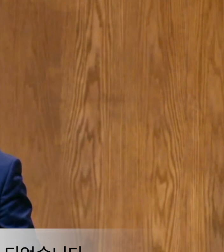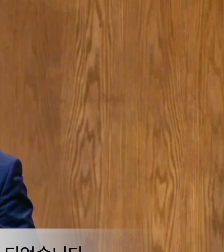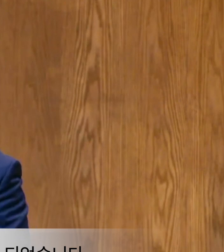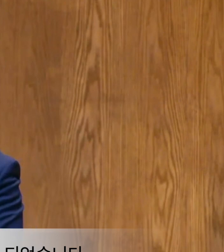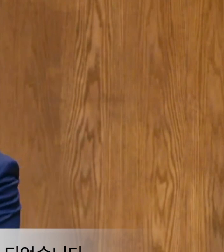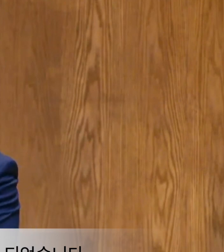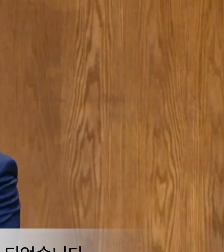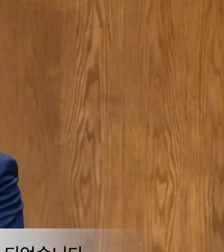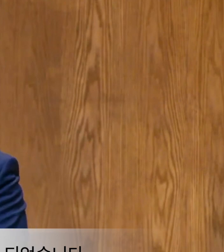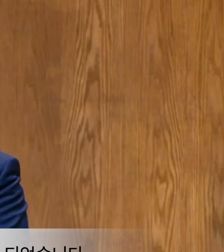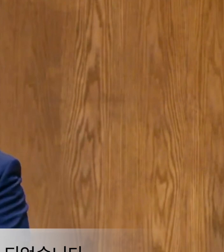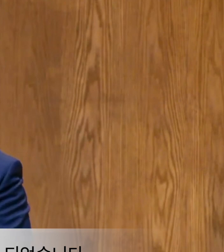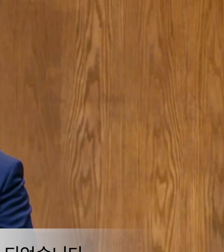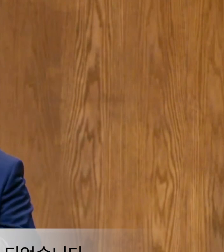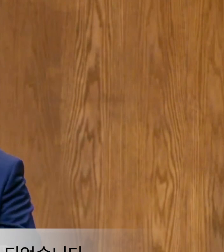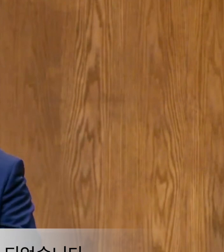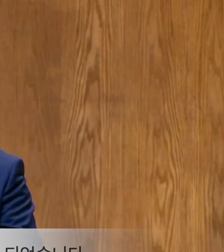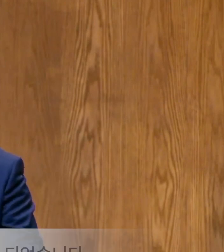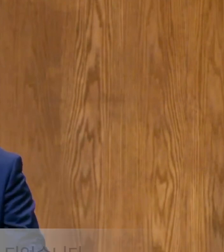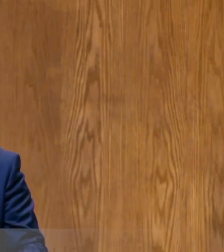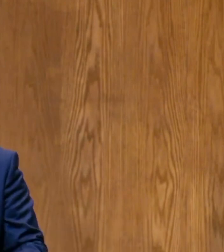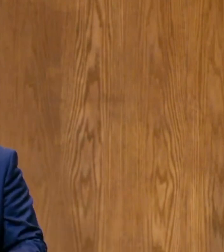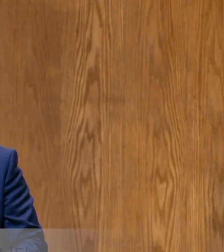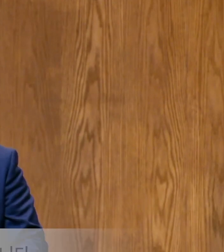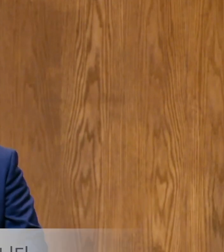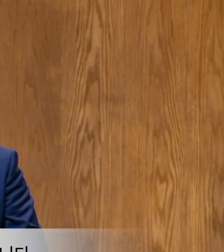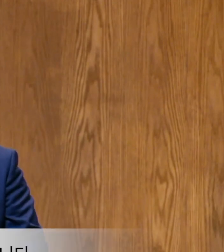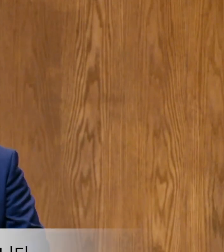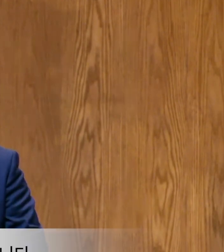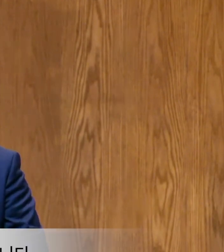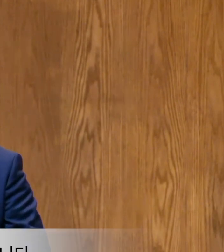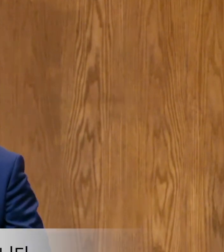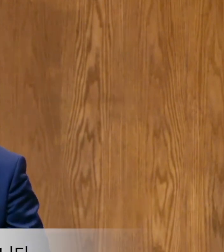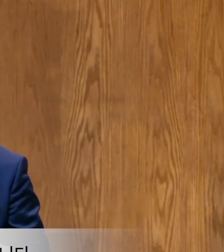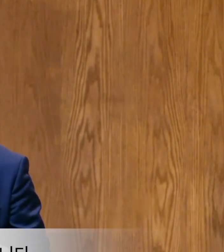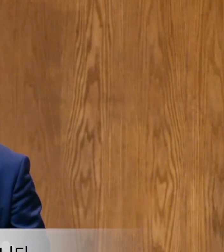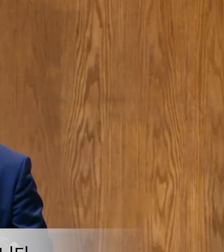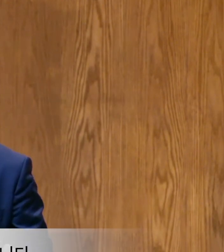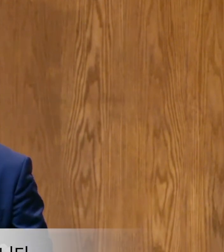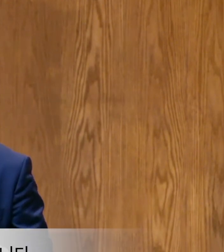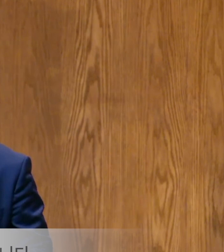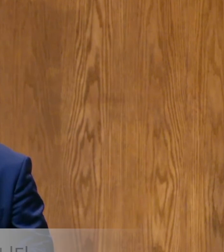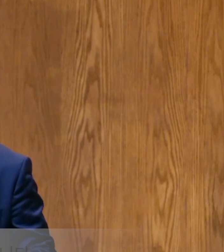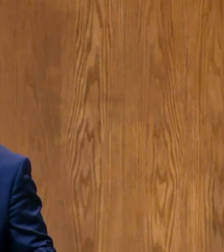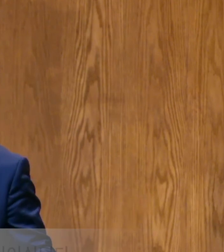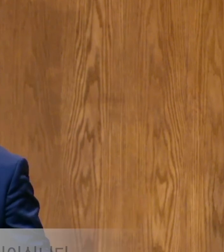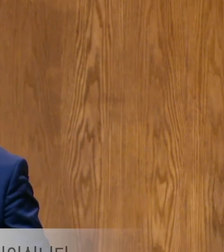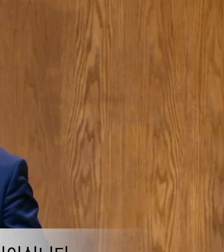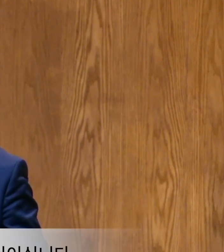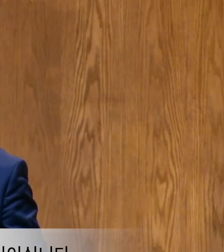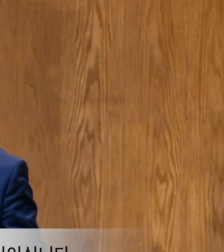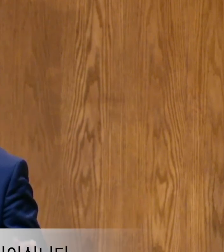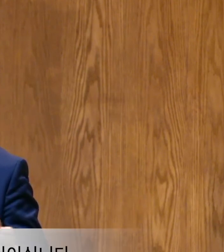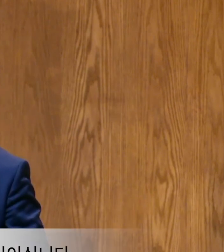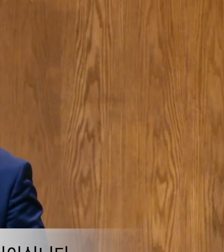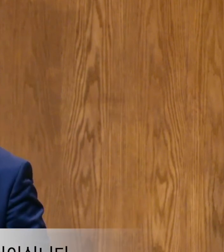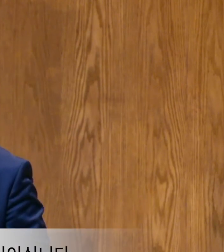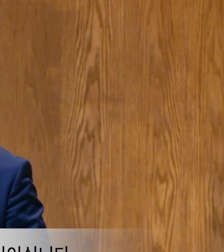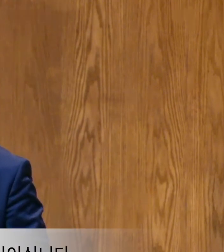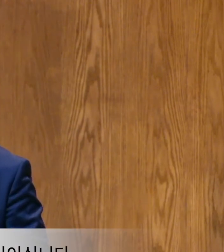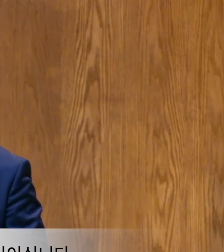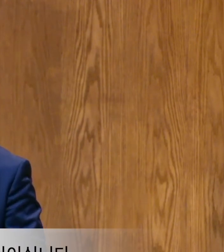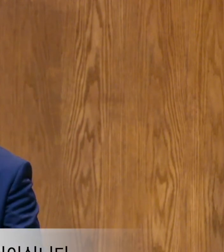귀한 목사님 또 강단에 모시게 되었습니다. 한마디면 충분할 것 같습니다. 20대의 저를